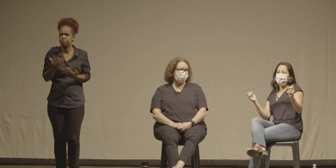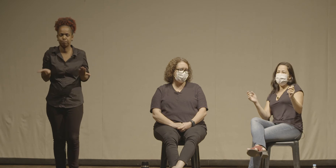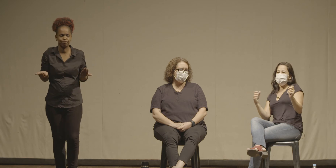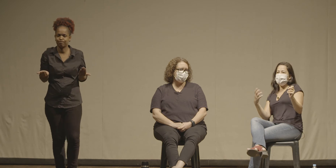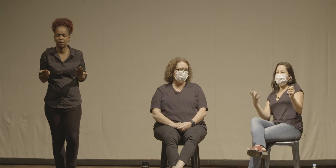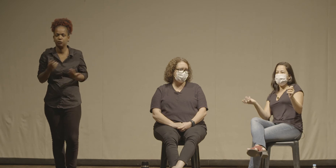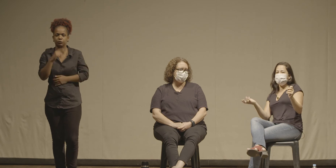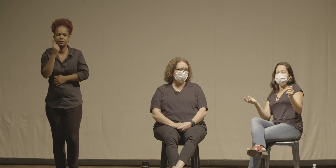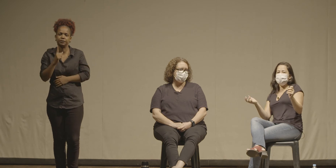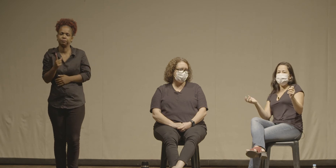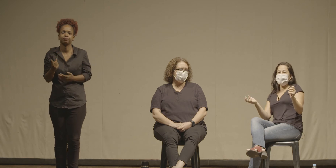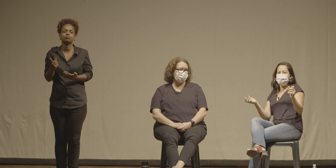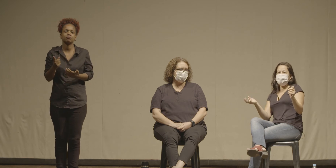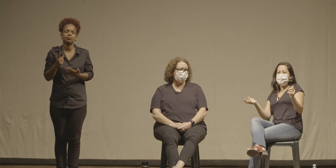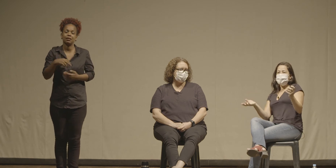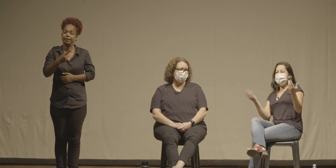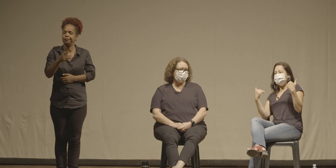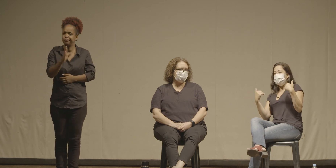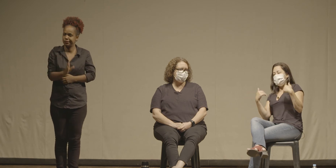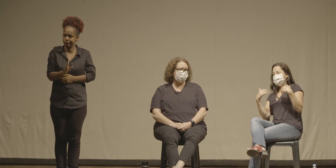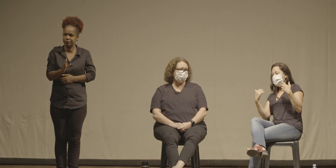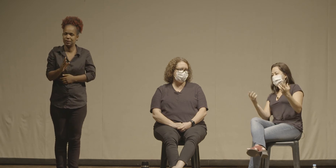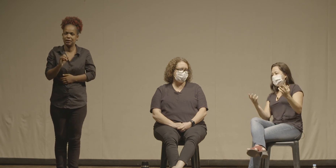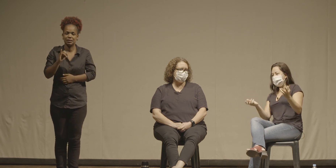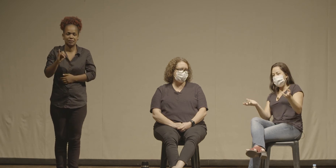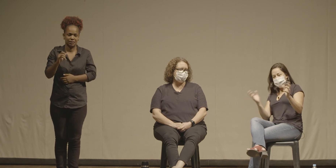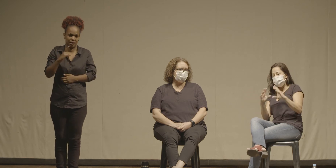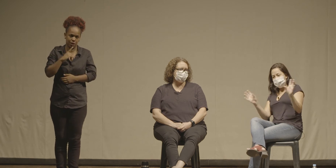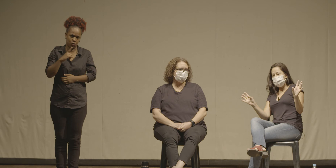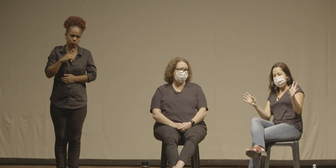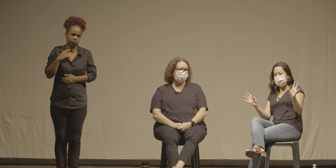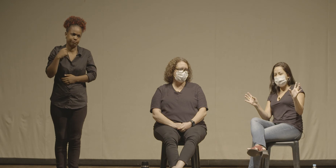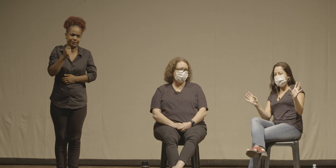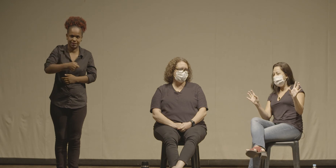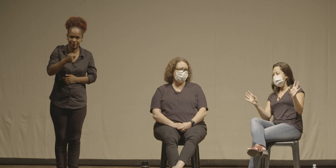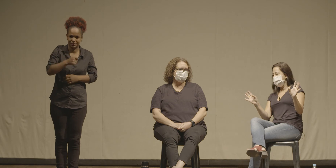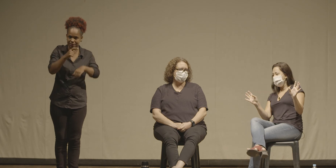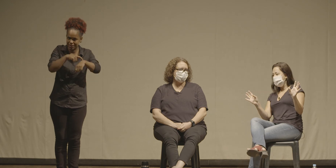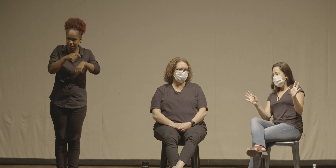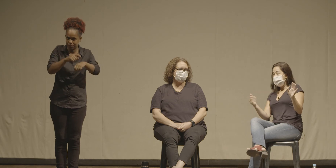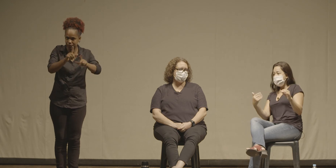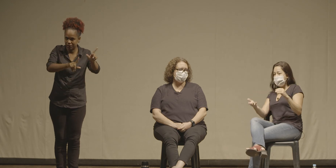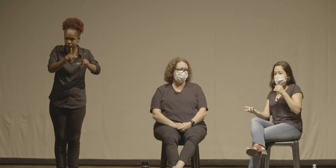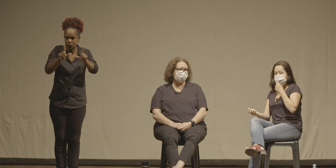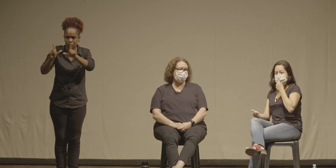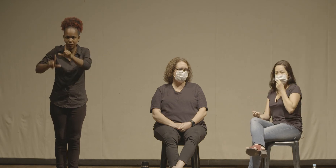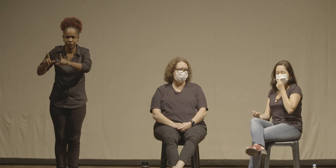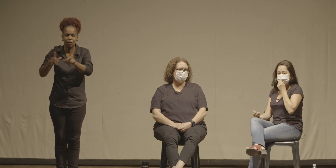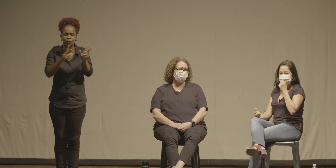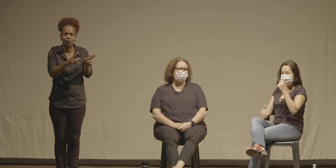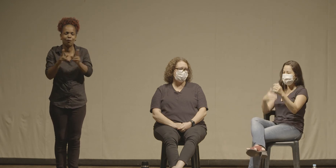Ainda mais dentro do nosso país. Se fosse a minha parte, eu exigiria o mesmo tempo televisivo. Mas aí é